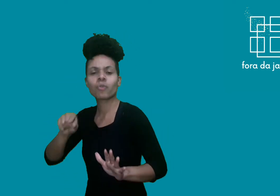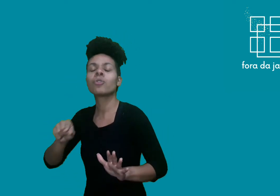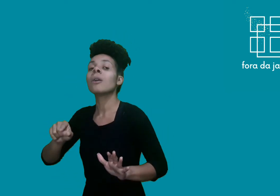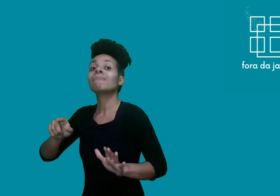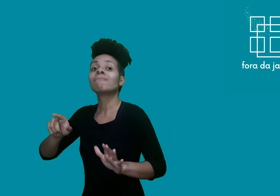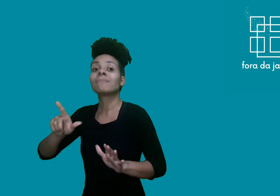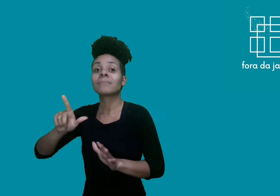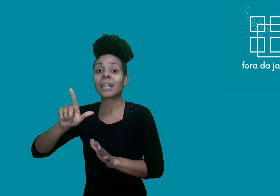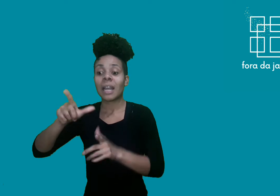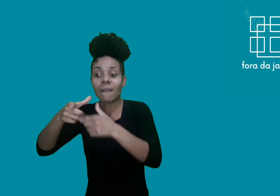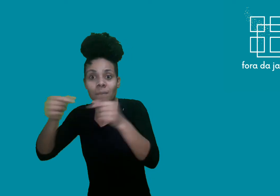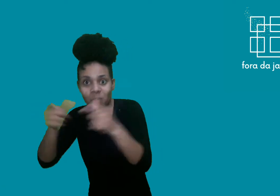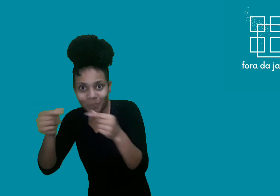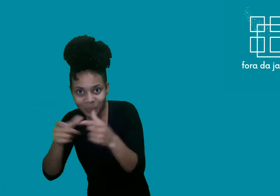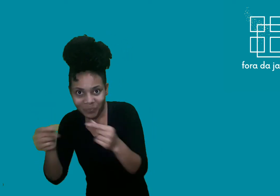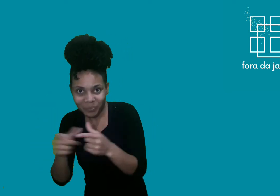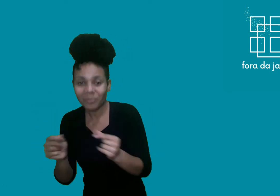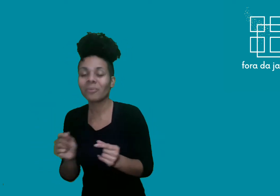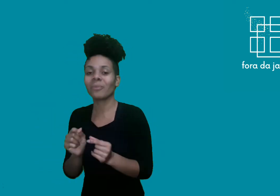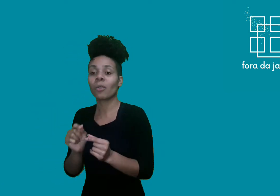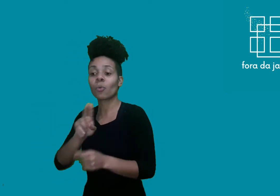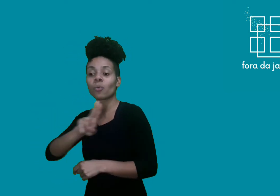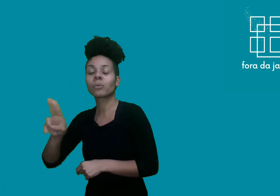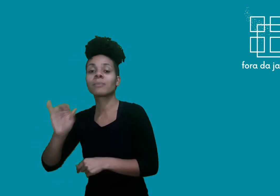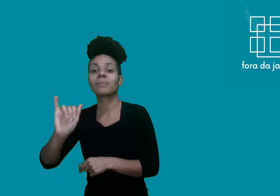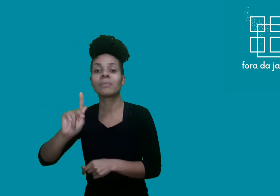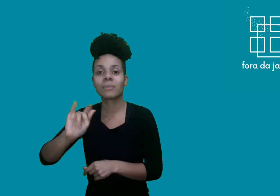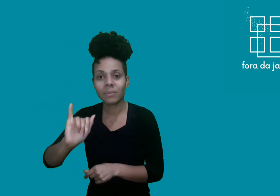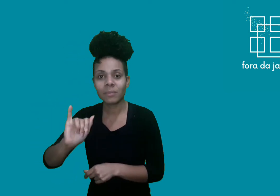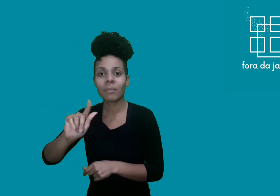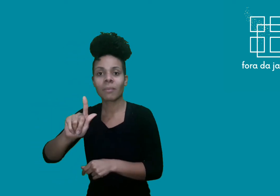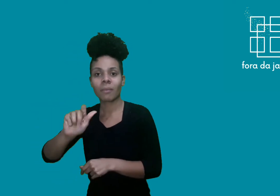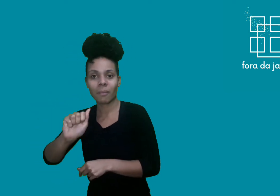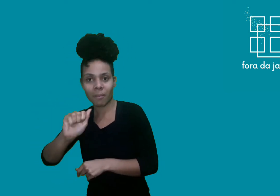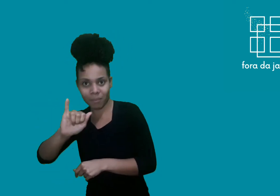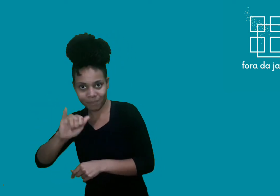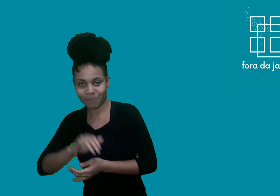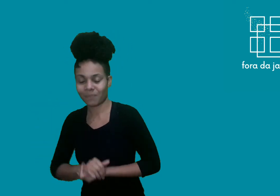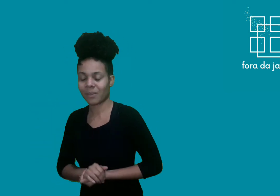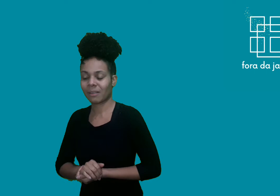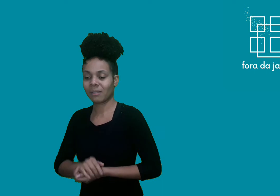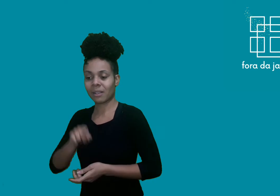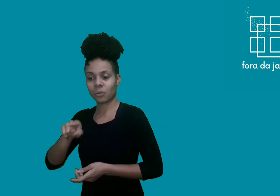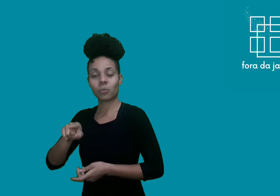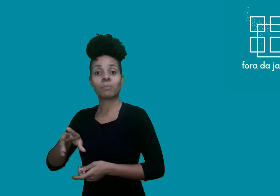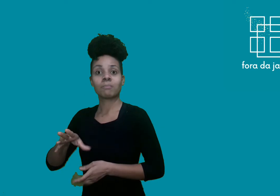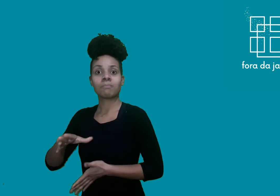Se for da Toda Team, tá tudo bem também. Sem preconceitos. Eu já fiz muitos testes da Toda Team também. E da Capricho Sem também. problema. Exatamente. Eu